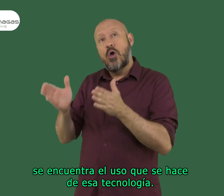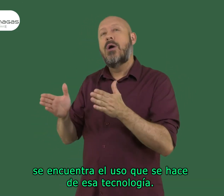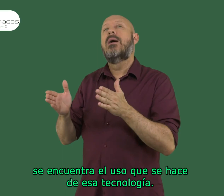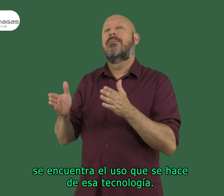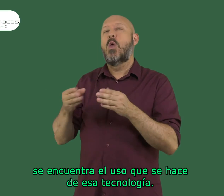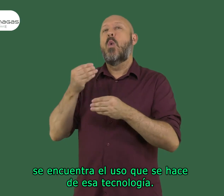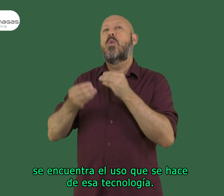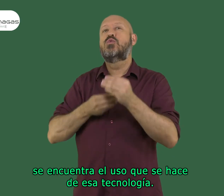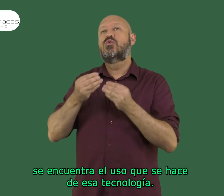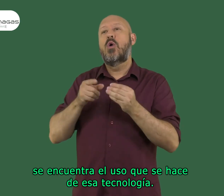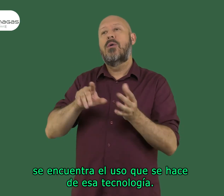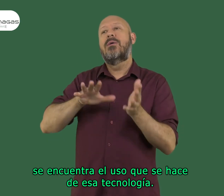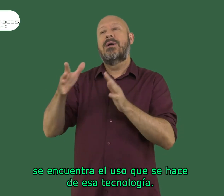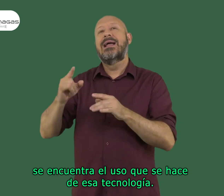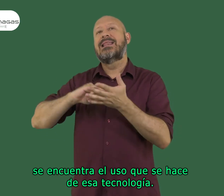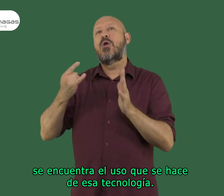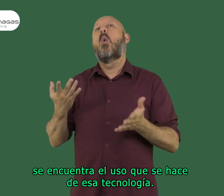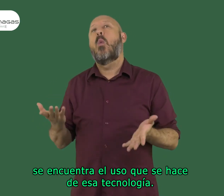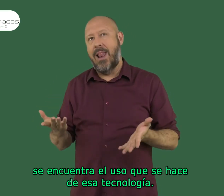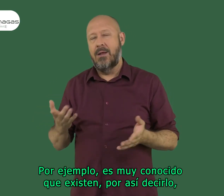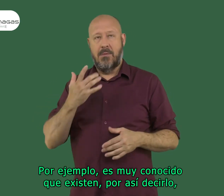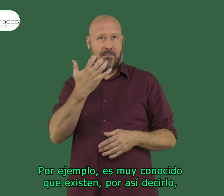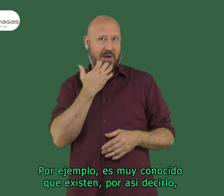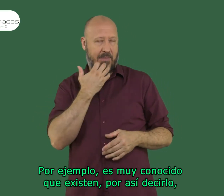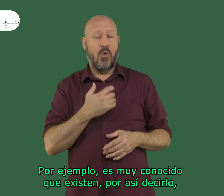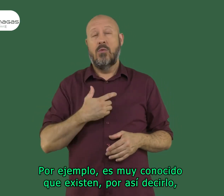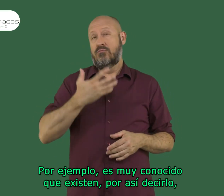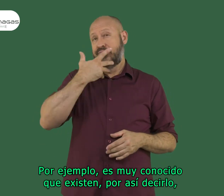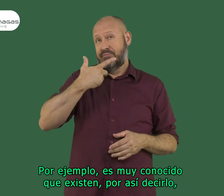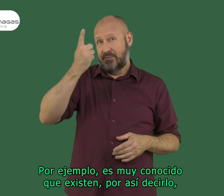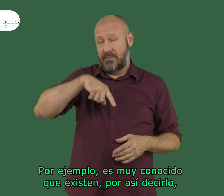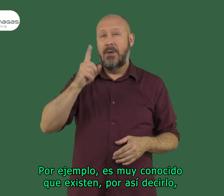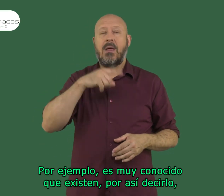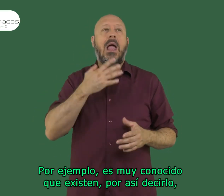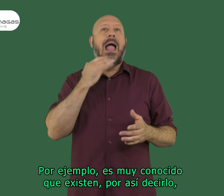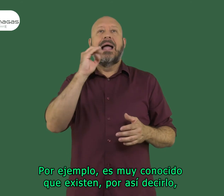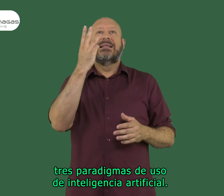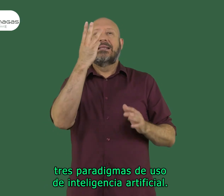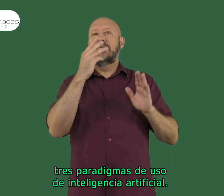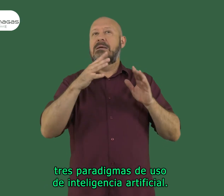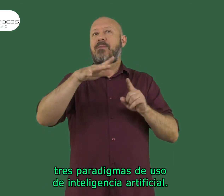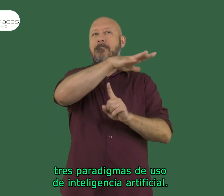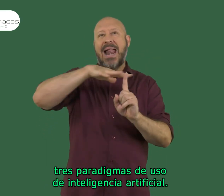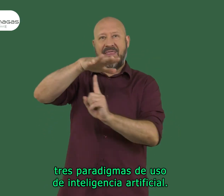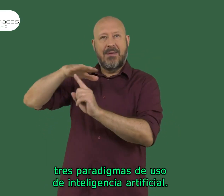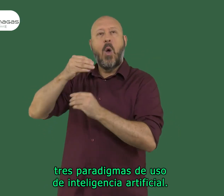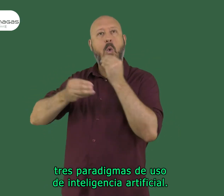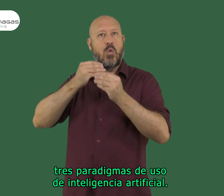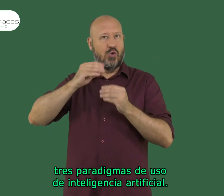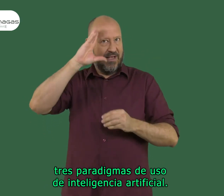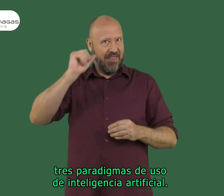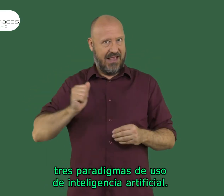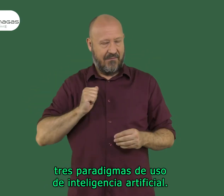se encuentra el uso que se hace de esa tecnología. Por ejemplo, es muy conocido que existen, por así decirlo, 3 paradigmas de uso de